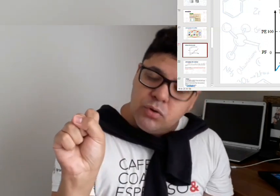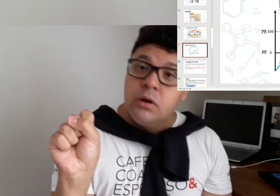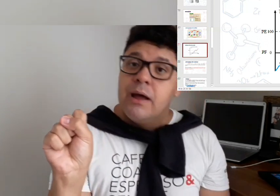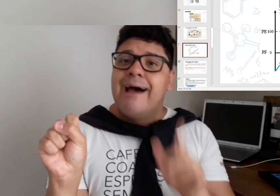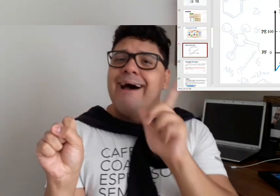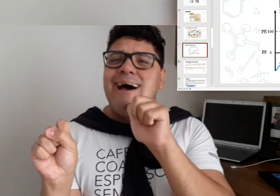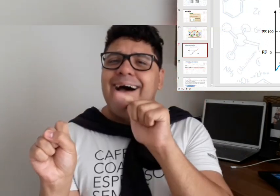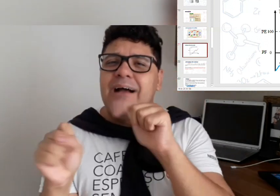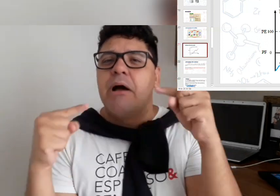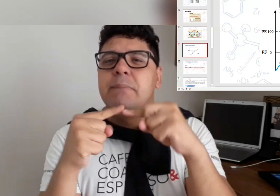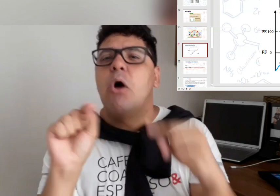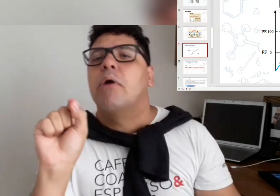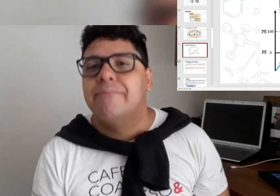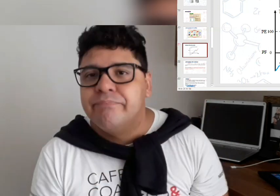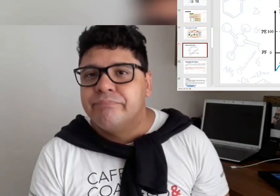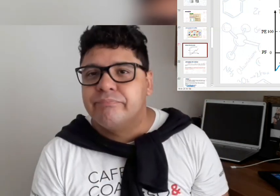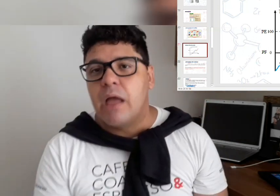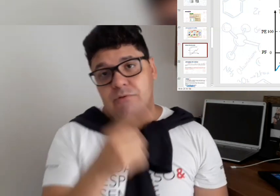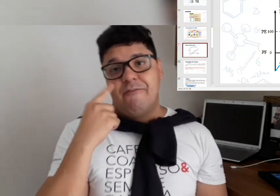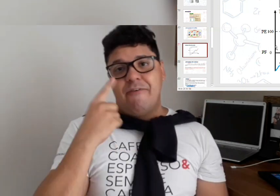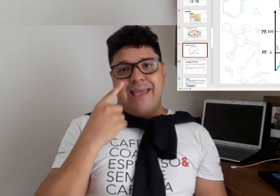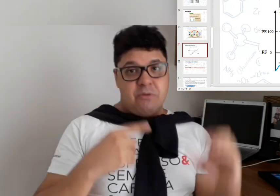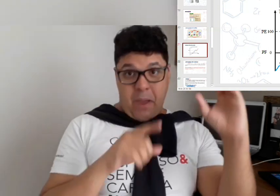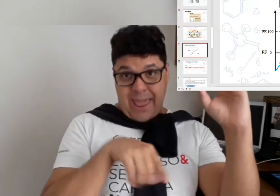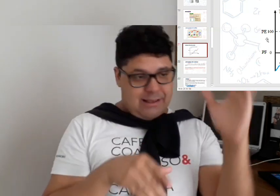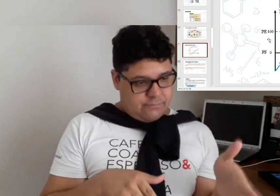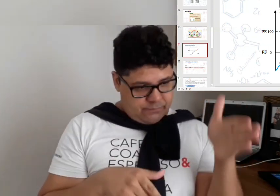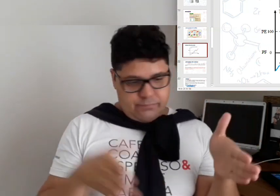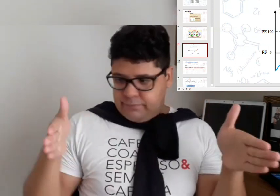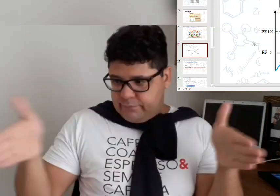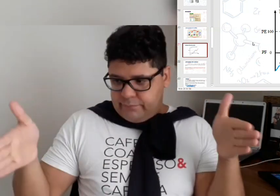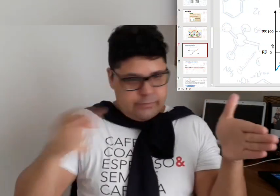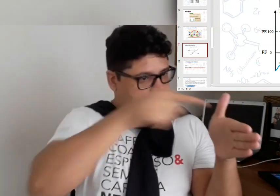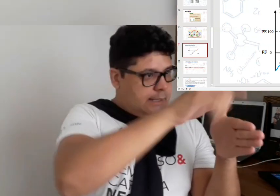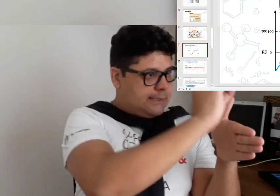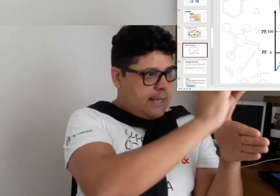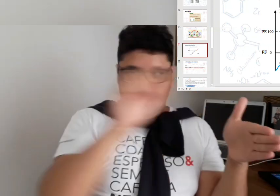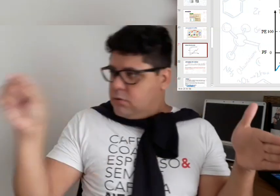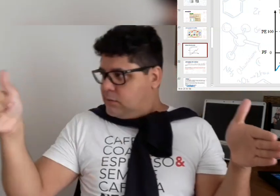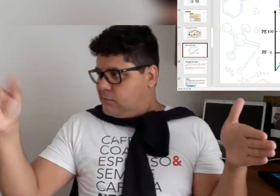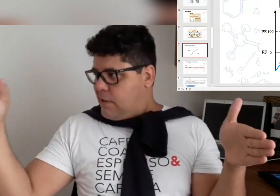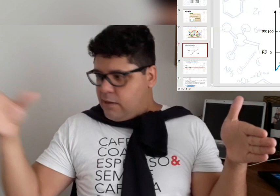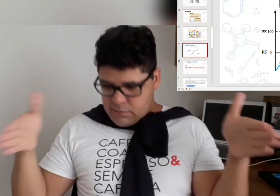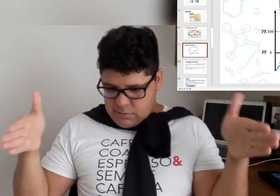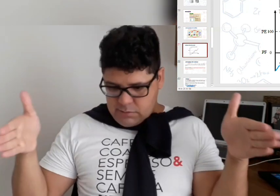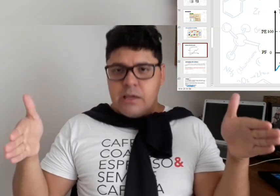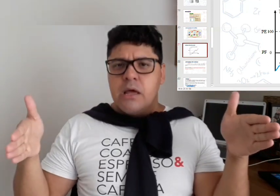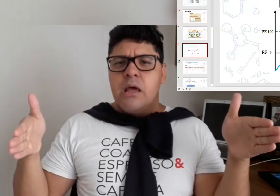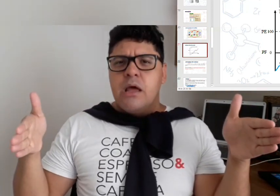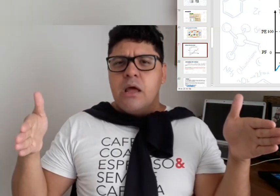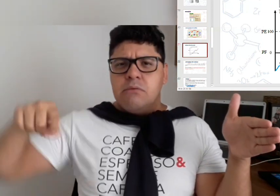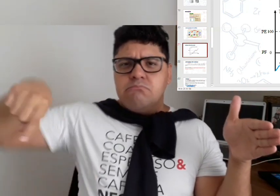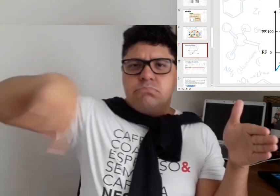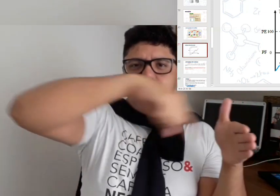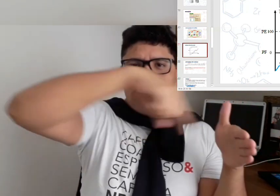não é um ponto que está entre 0 e 100? A temperatura 38 deve estar aqui, ó, mais ou menos. Tá? Então, ela está nessa